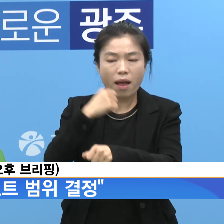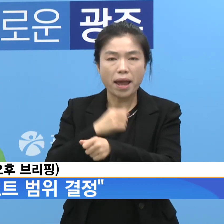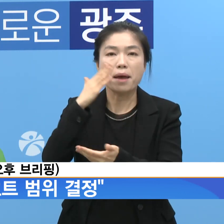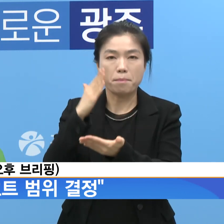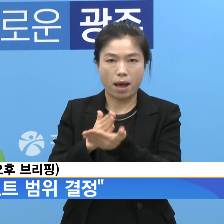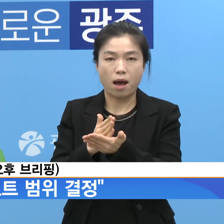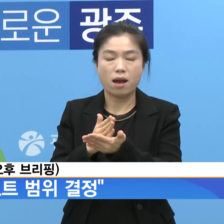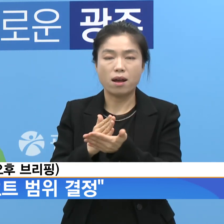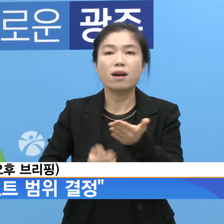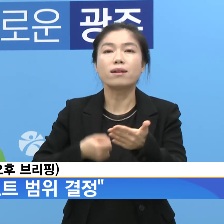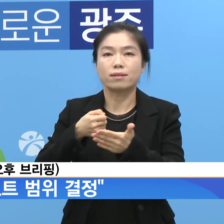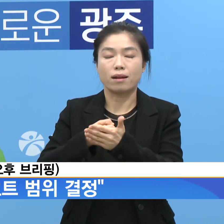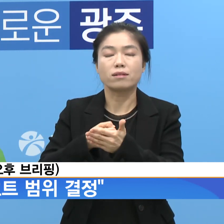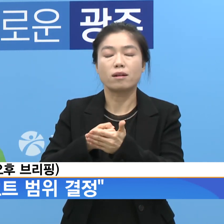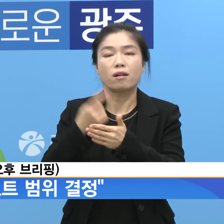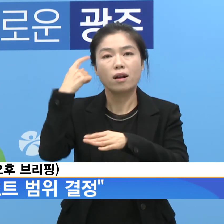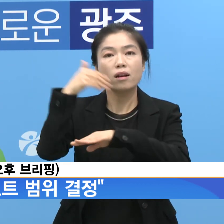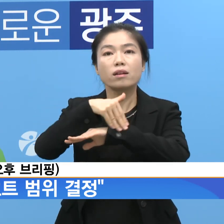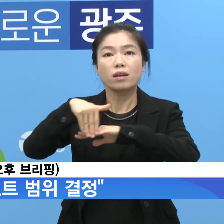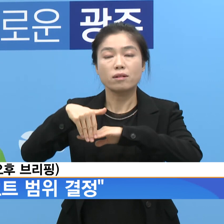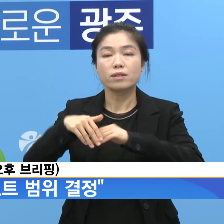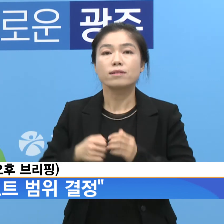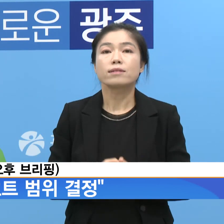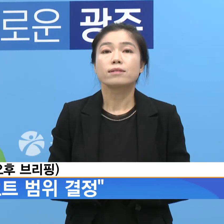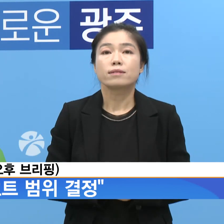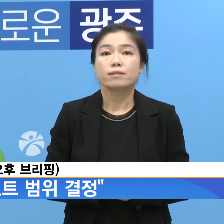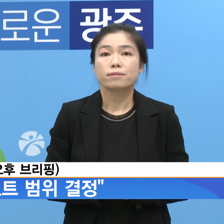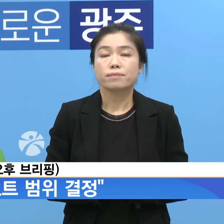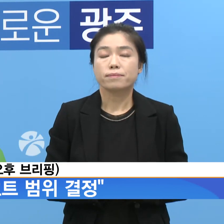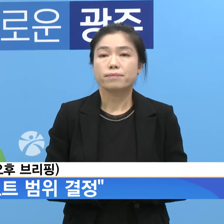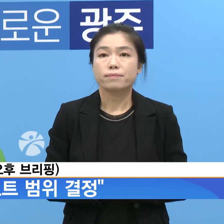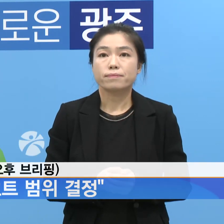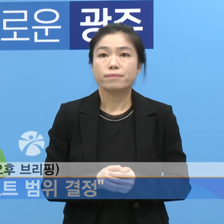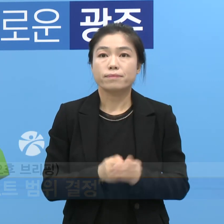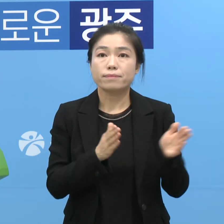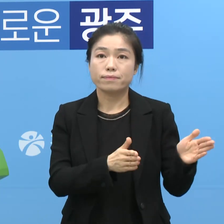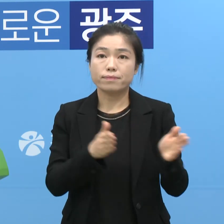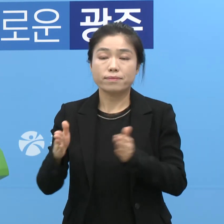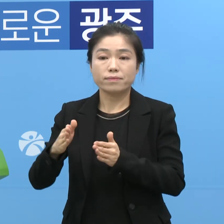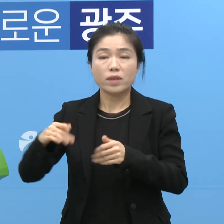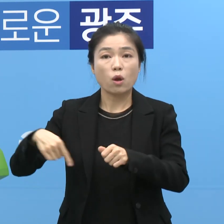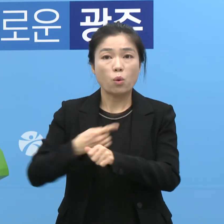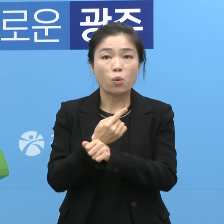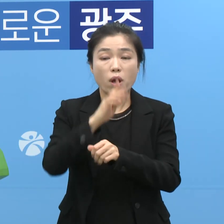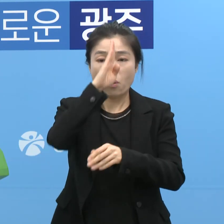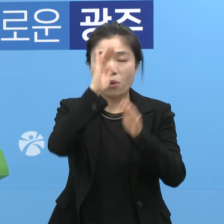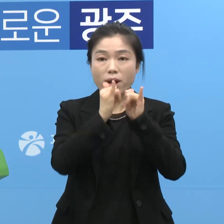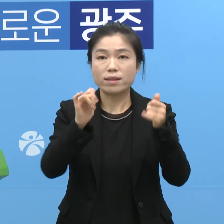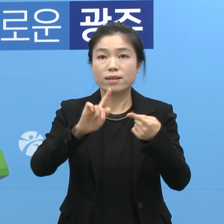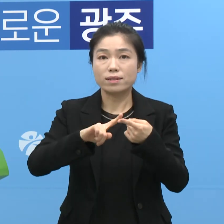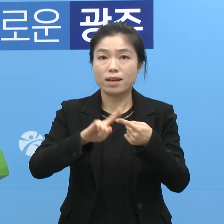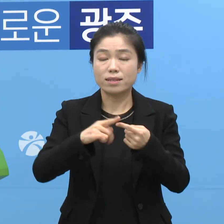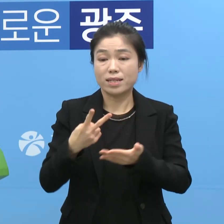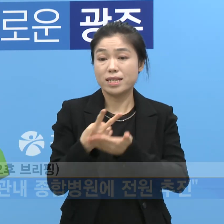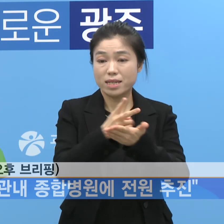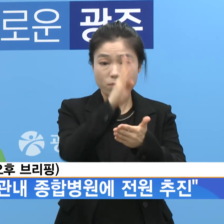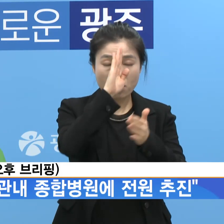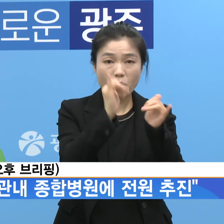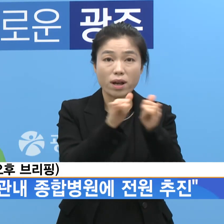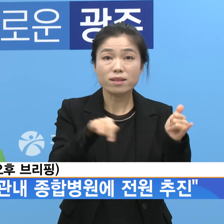아니면 그 범위를 어떻게 할 것인지를 결정할 예정입니다 그 다음에 나머지 환자 부분에 대해서는 입원